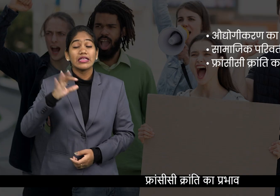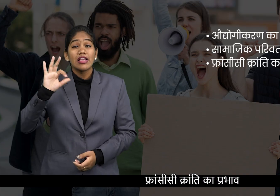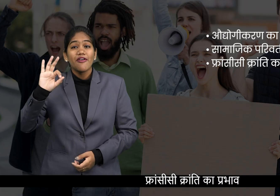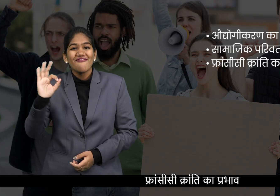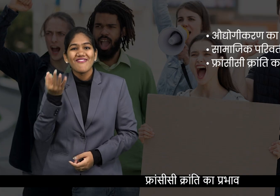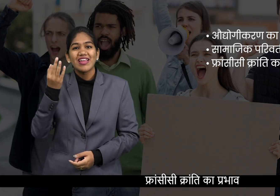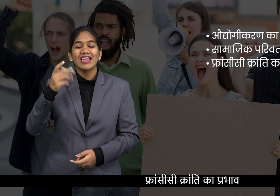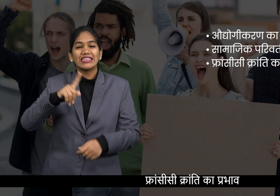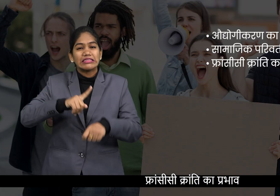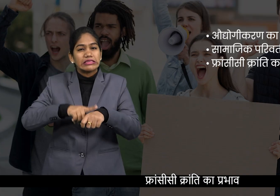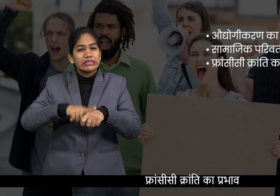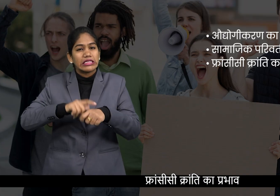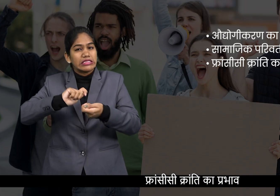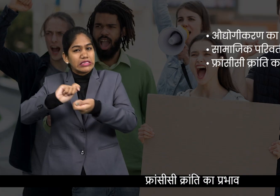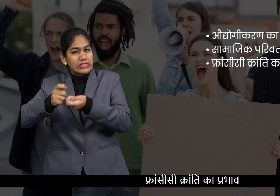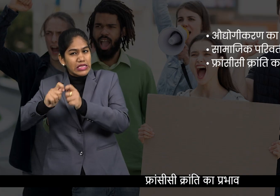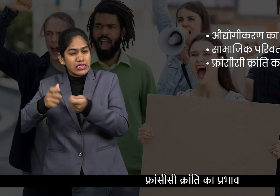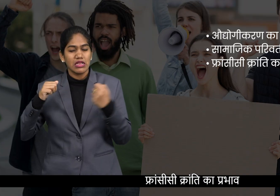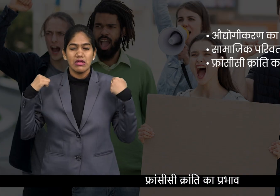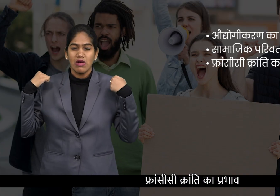फ्रांसीसी क्रांति का प्रभाव,